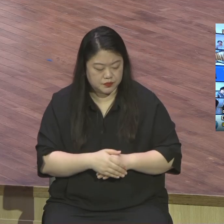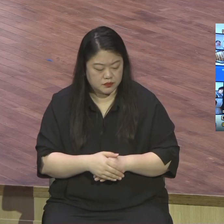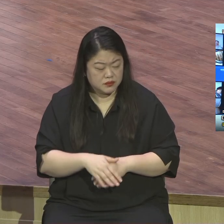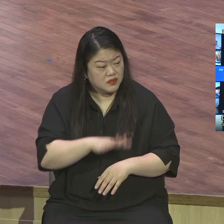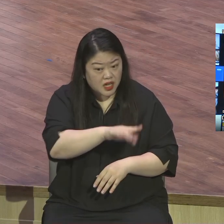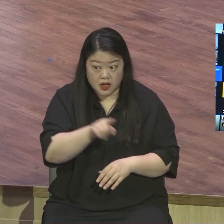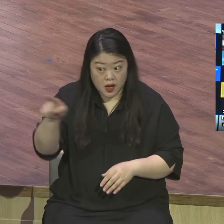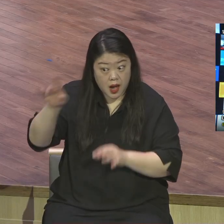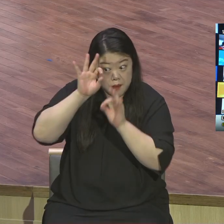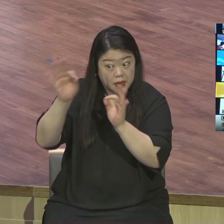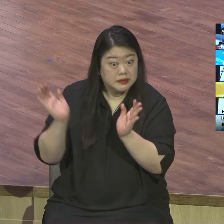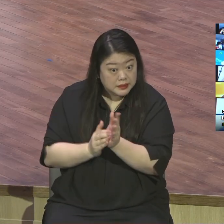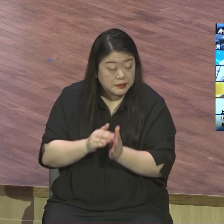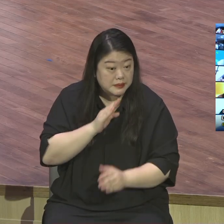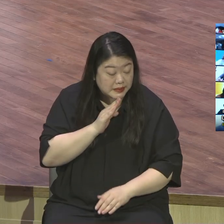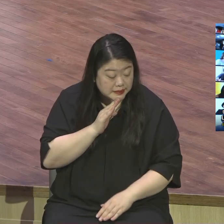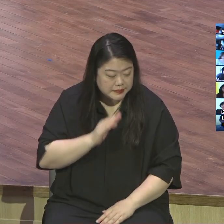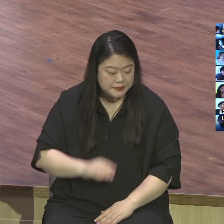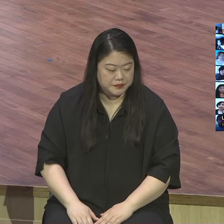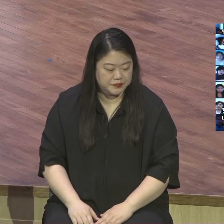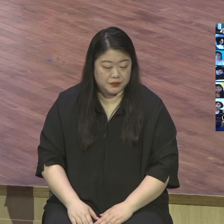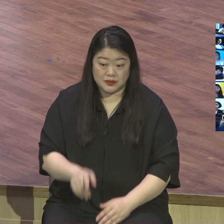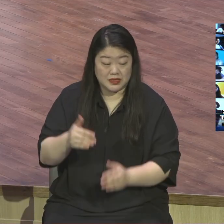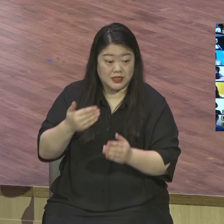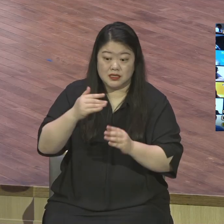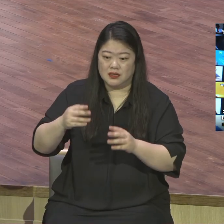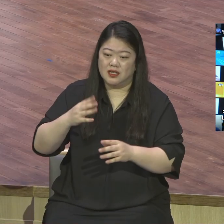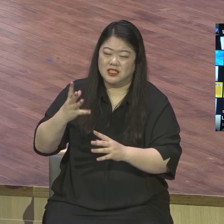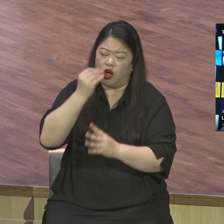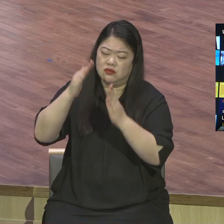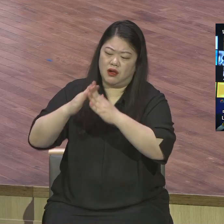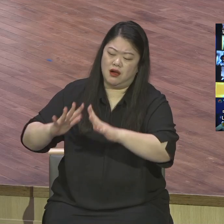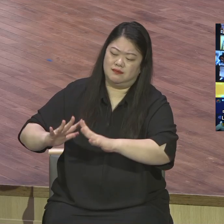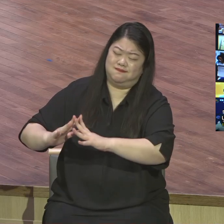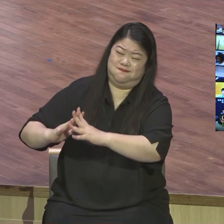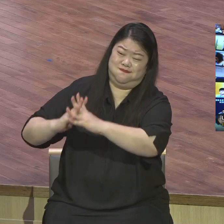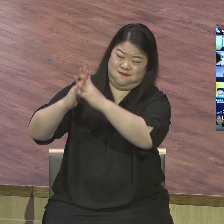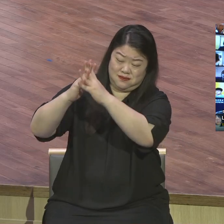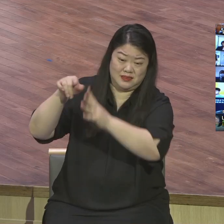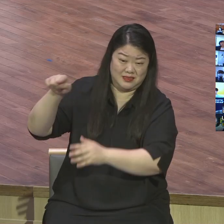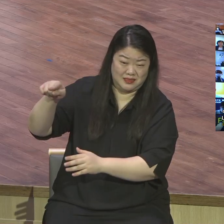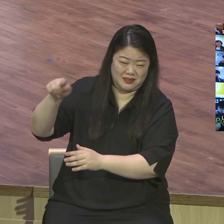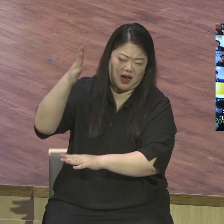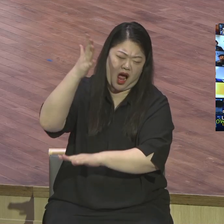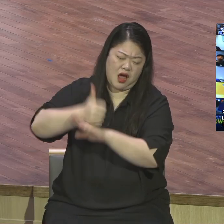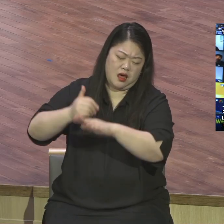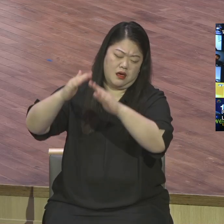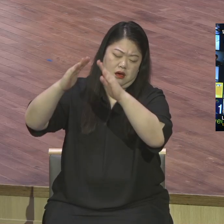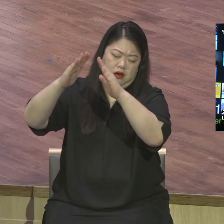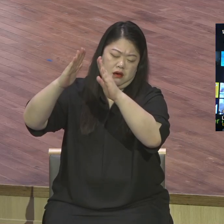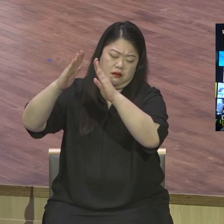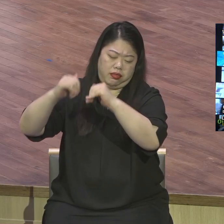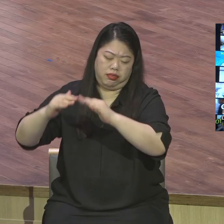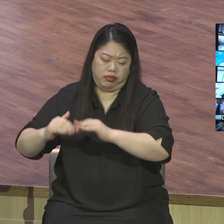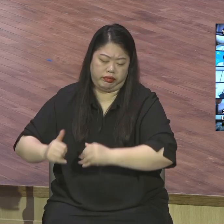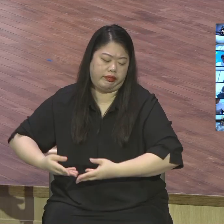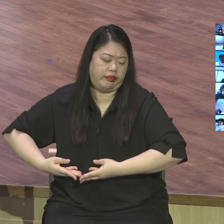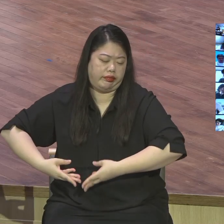못하느냐 내가 진실로 내게 노니 돌 하나도 돌 위에 남지 않고 다 무너떨어지리라.